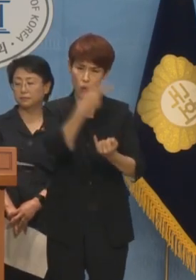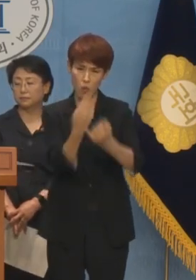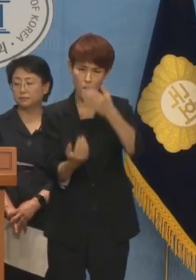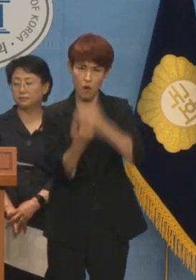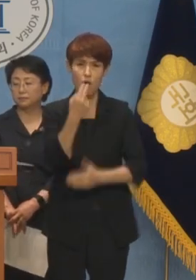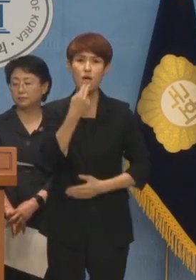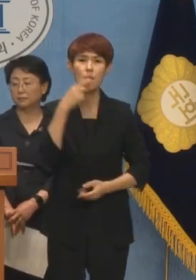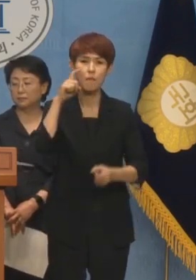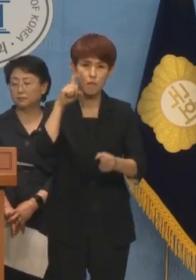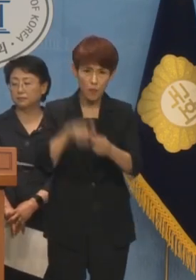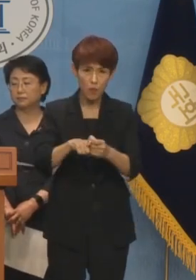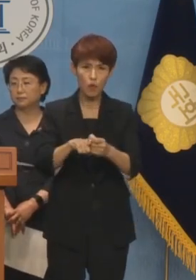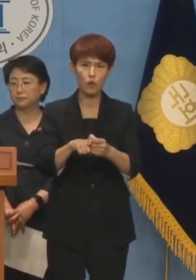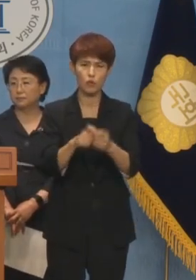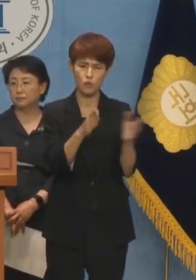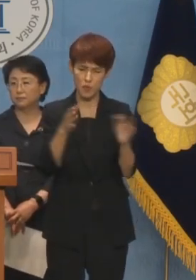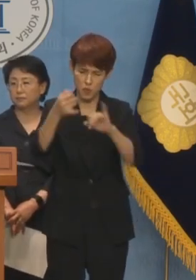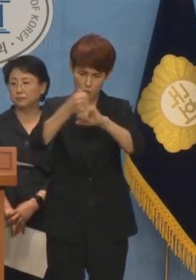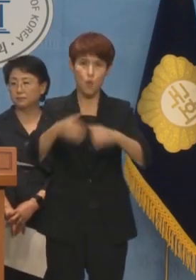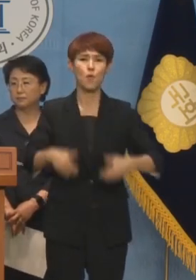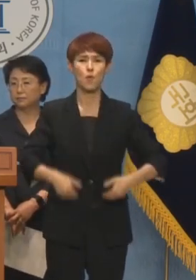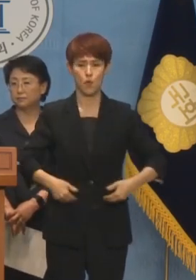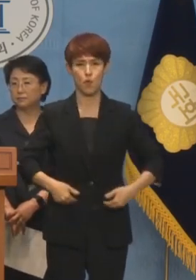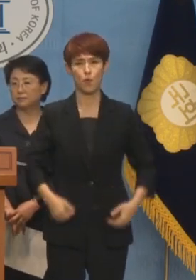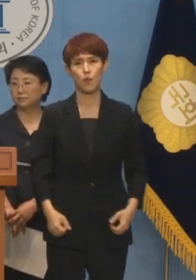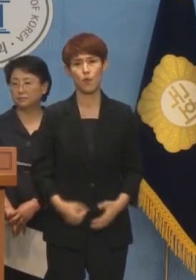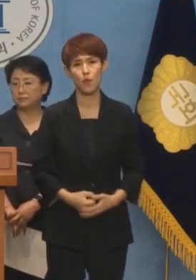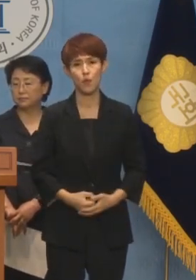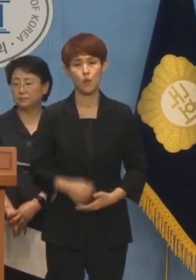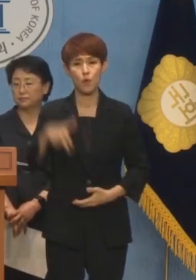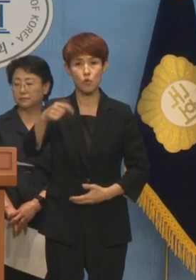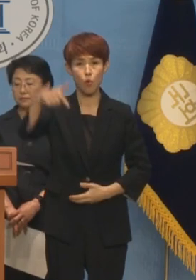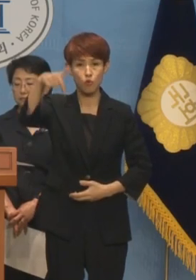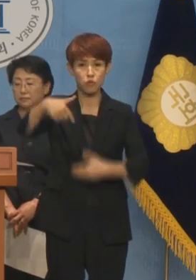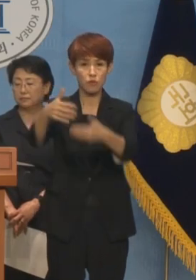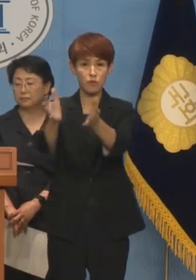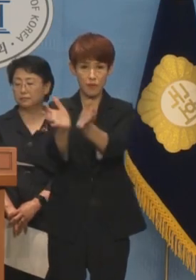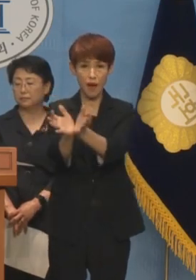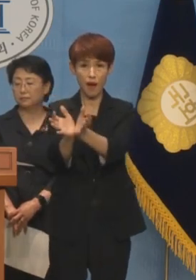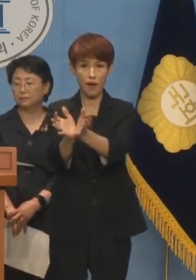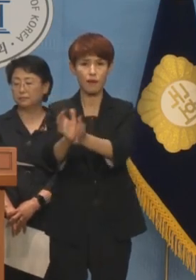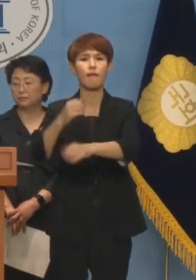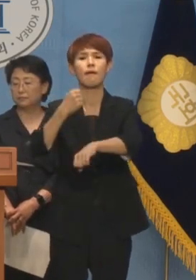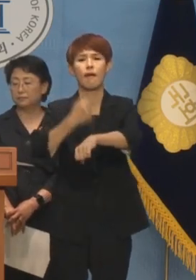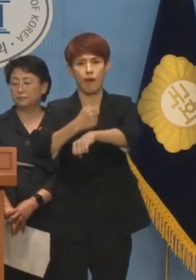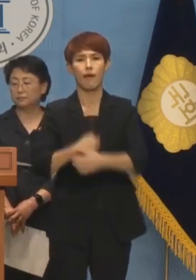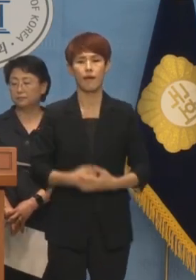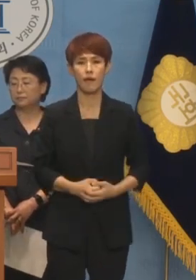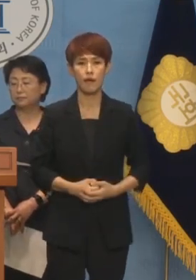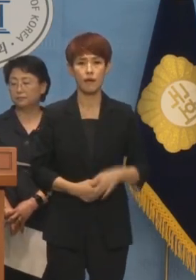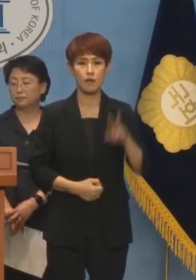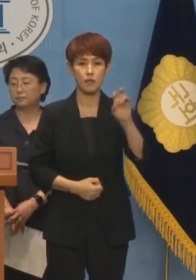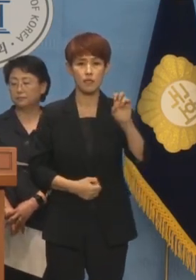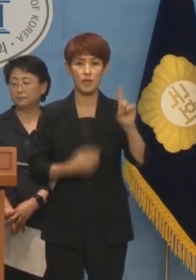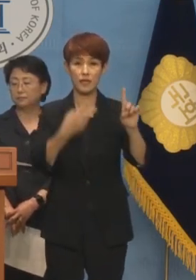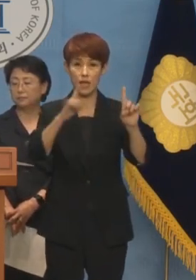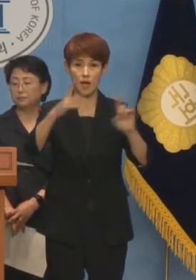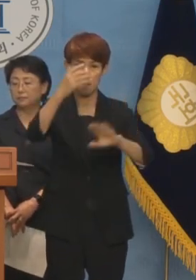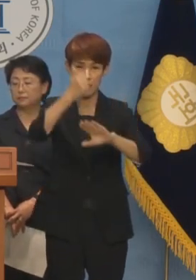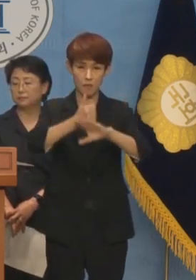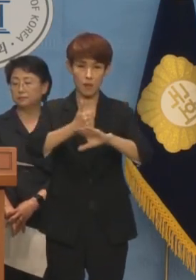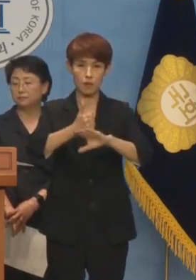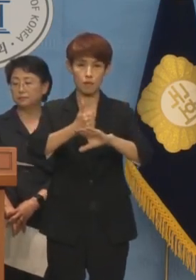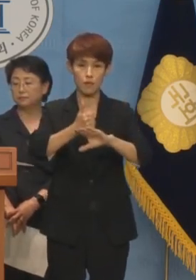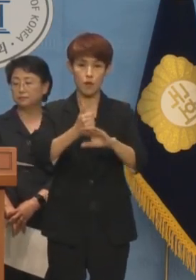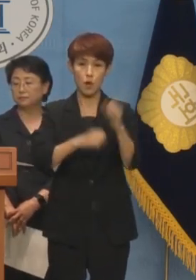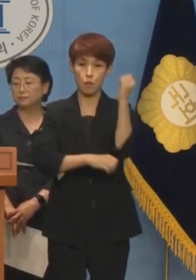재발 방지 대책을 마련해야 합니다. 조국 혁신당이 하겠습니다. 21대 마지막